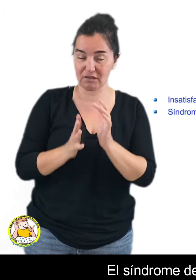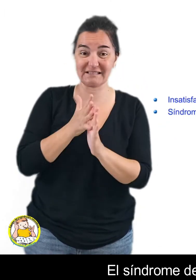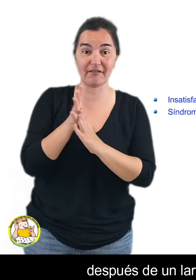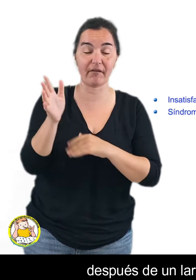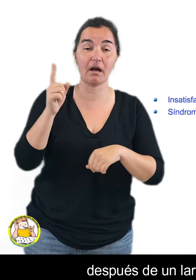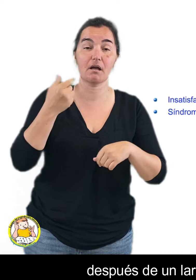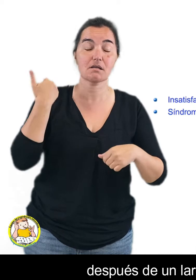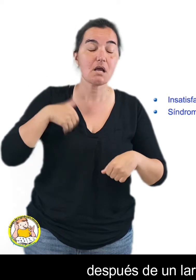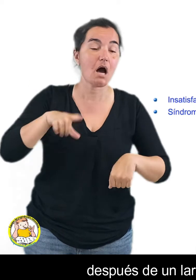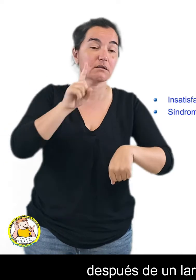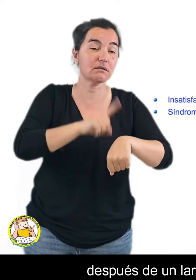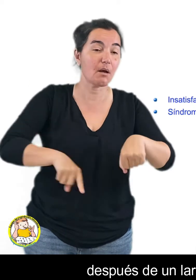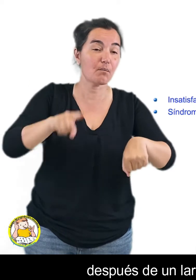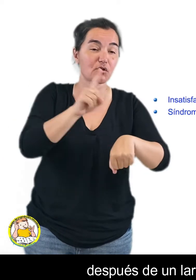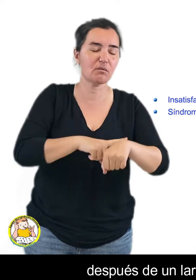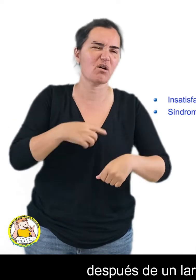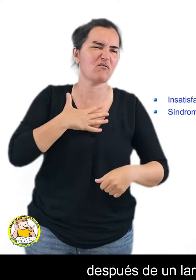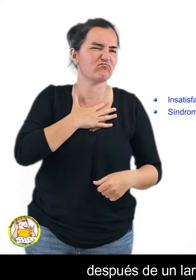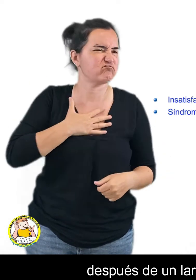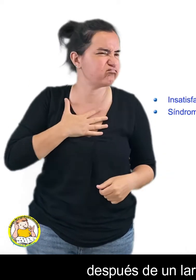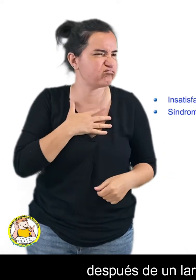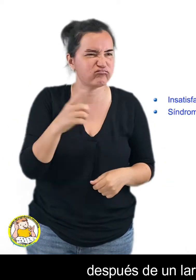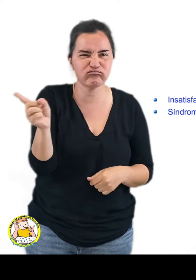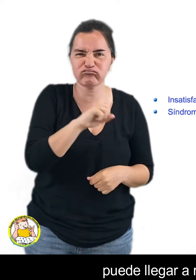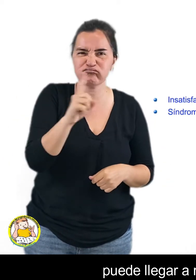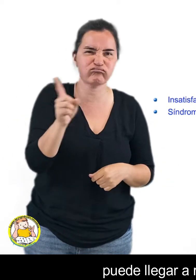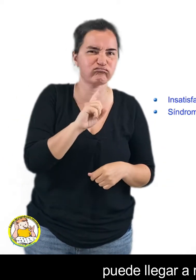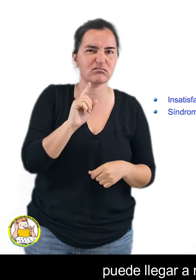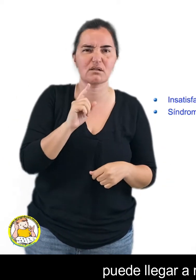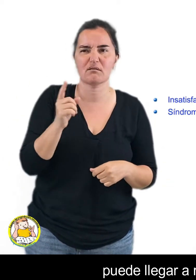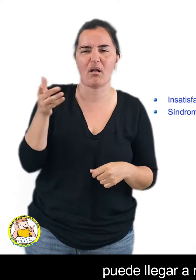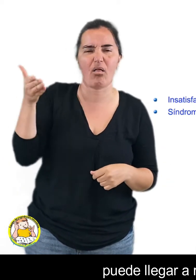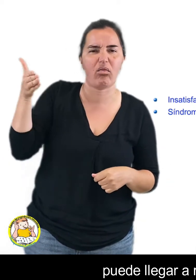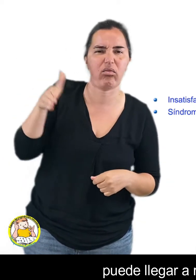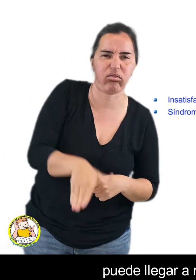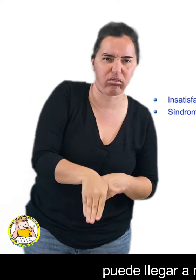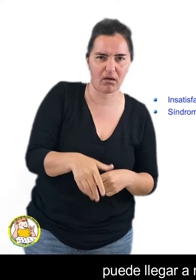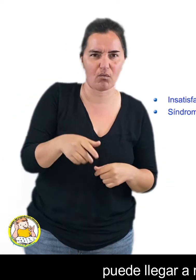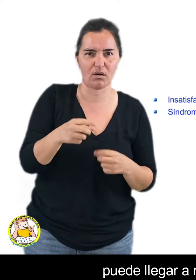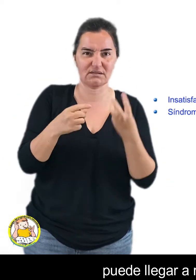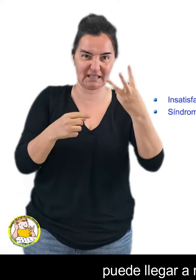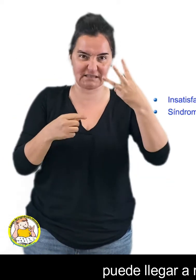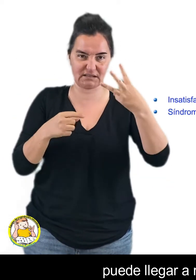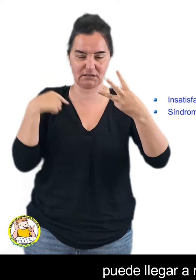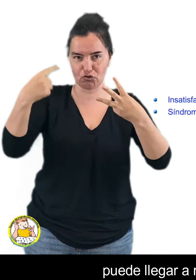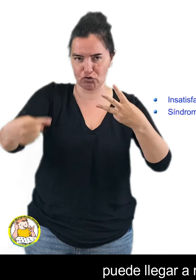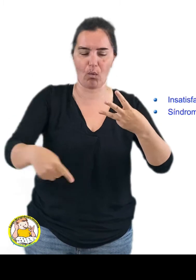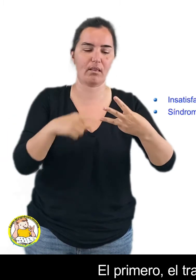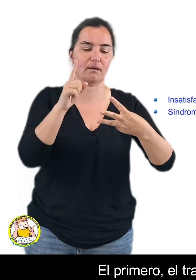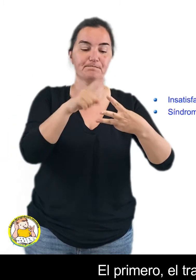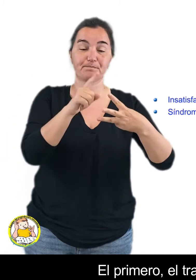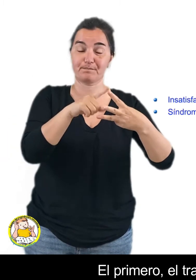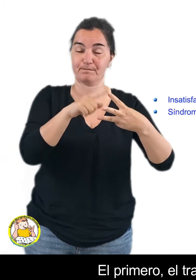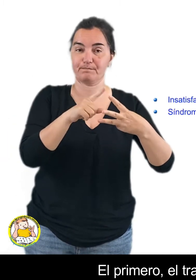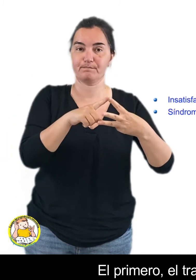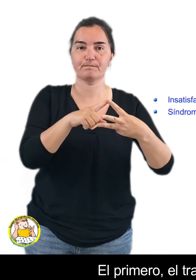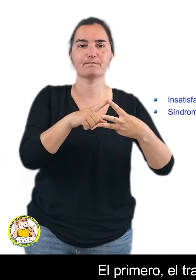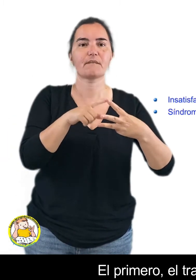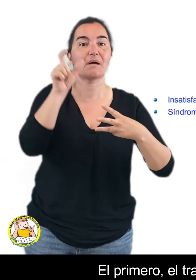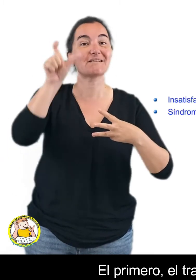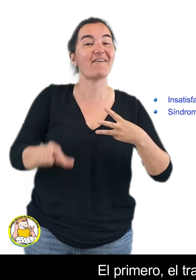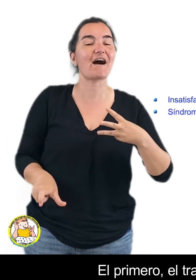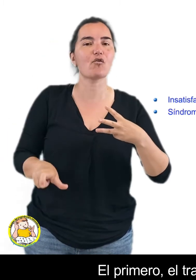que el trabajador, después de un largo tiempo de insatisfacción laboral, puede llegar a recaer y que genera 3 efectos. El primero,